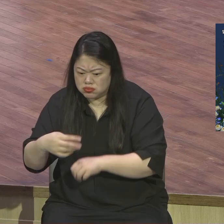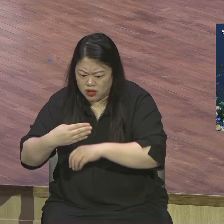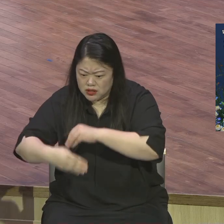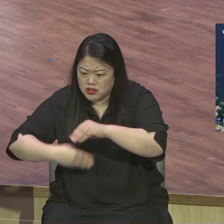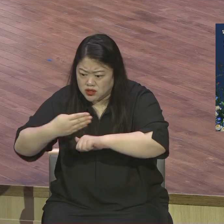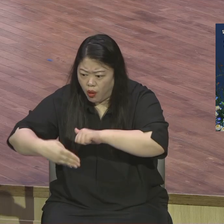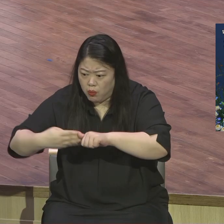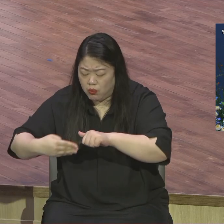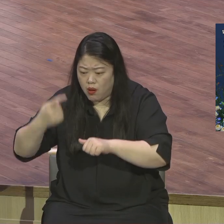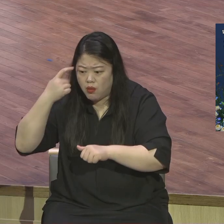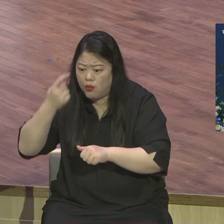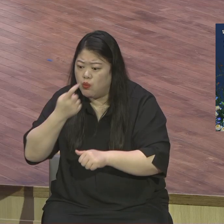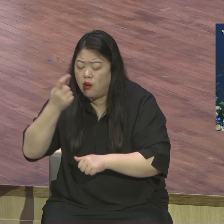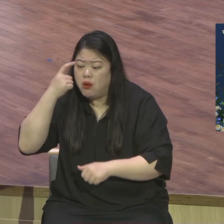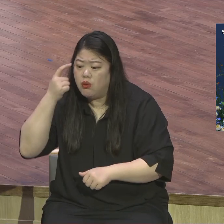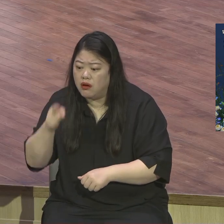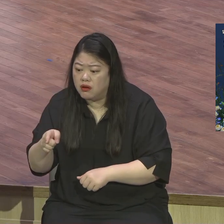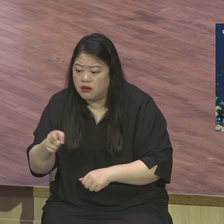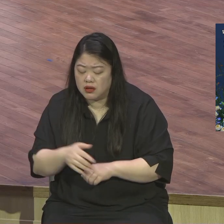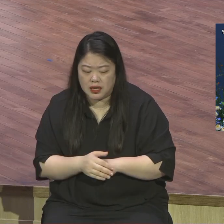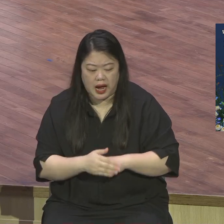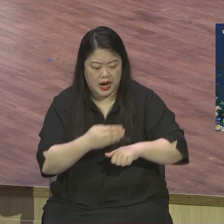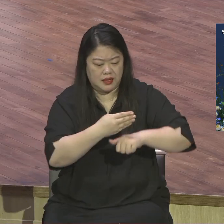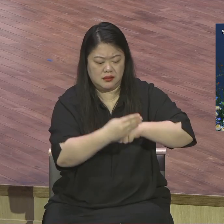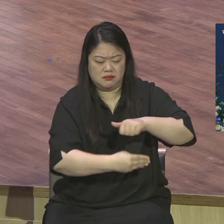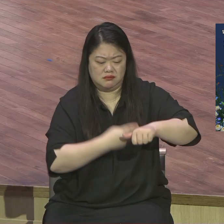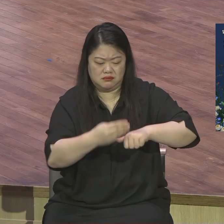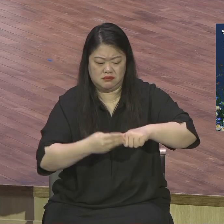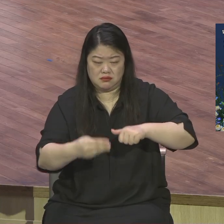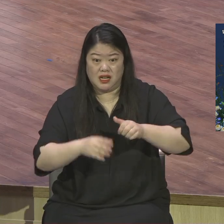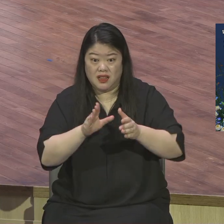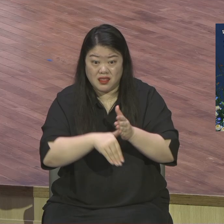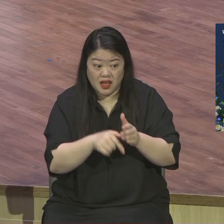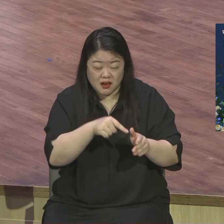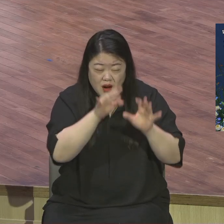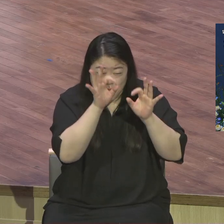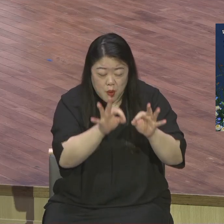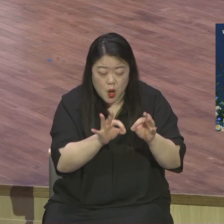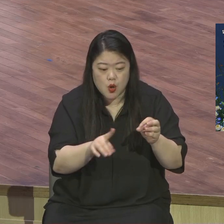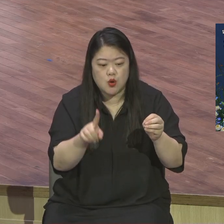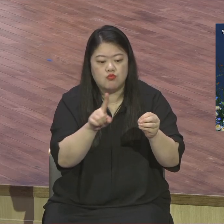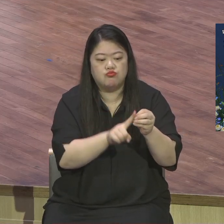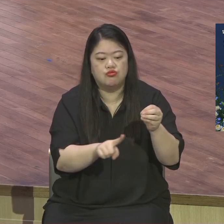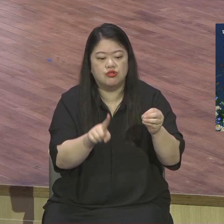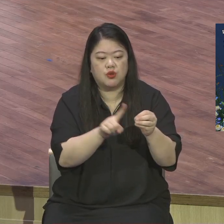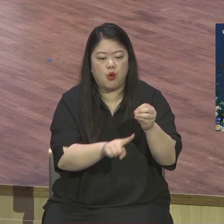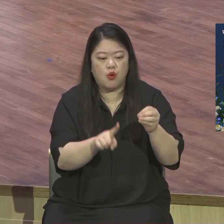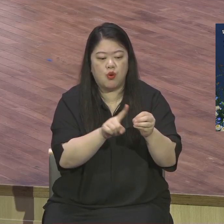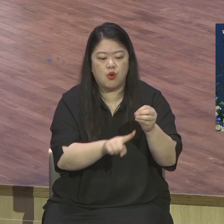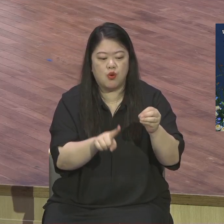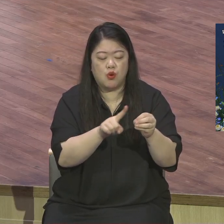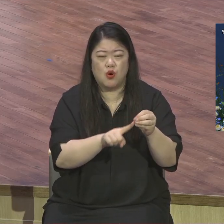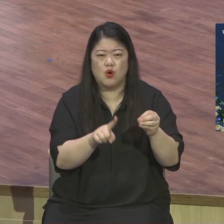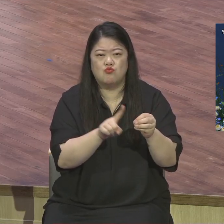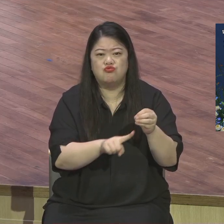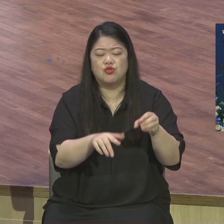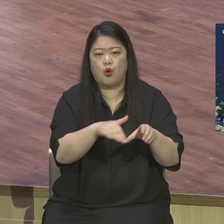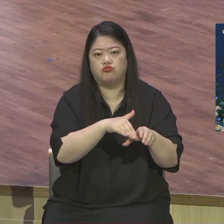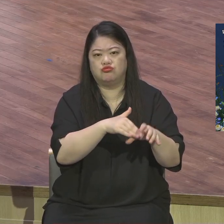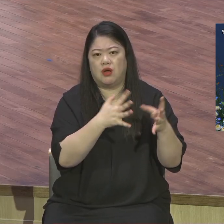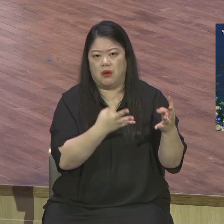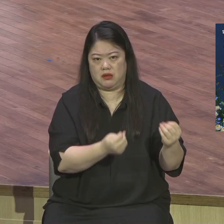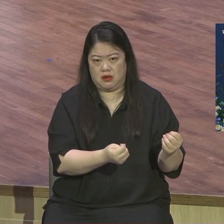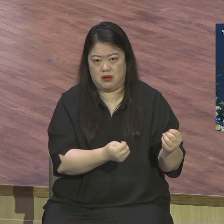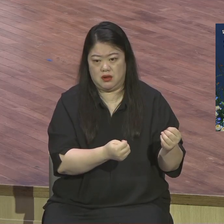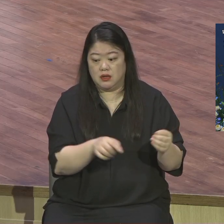그걸 장례 문화를 통해서 복음 증거 기회를 삼고 장로가 말이요 장례위원장 맡았다고 그거 전문으로 공부를 해가지고